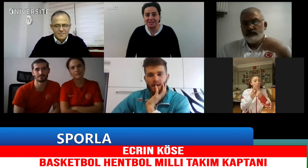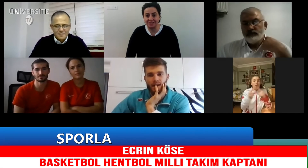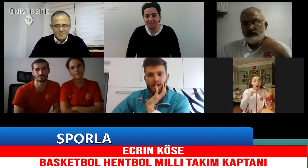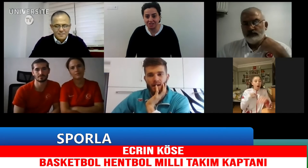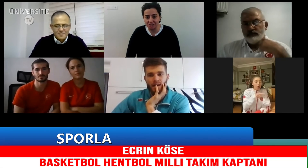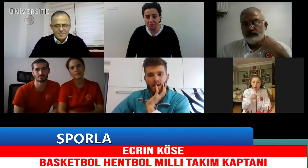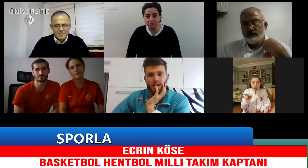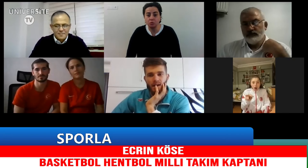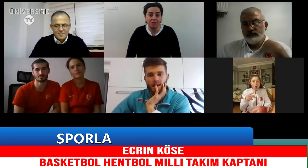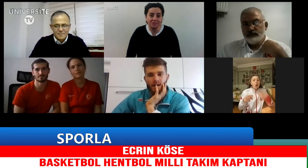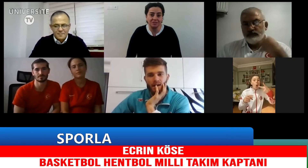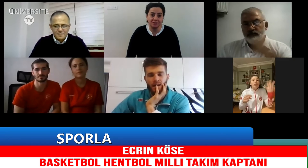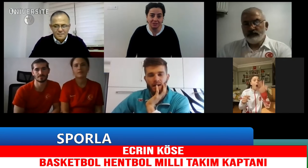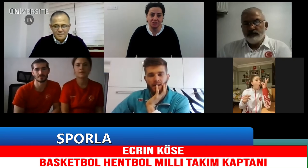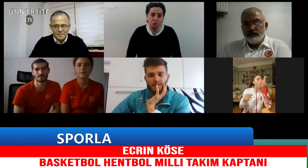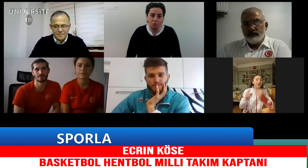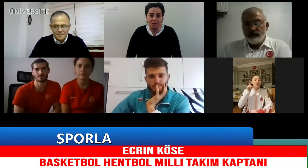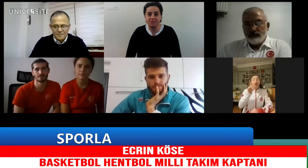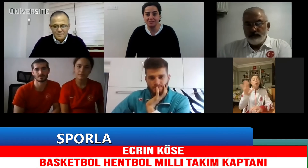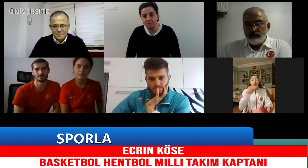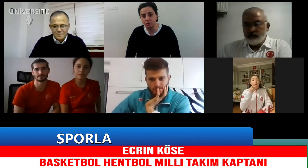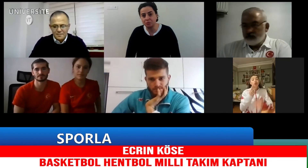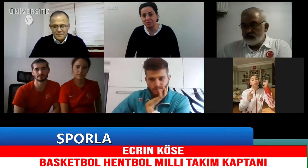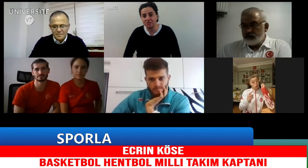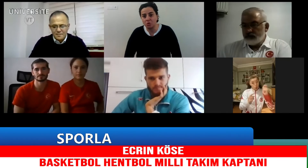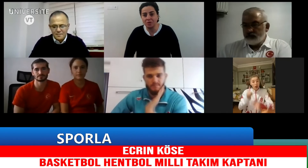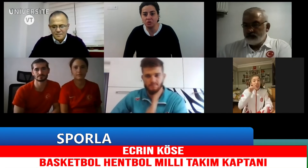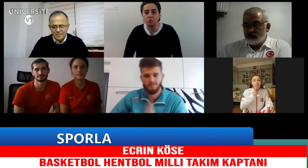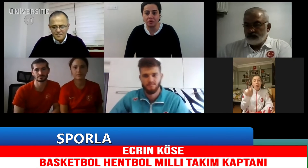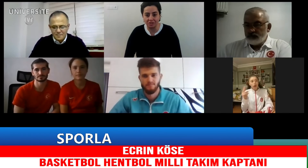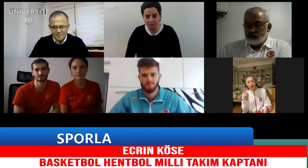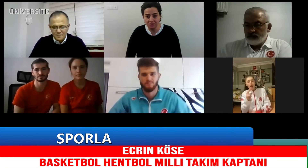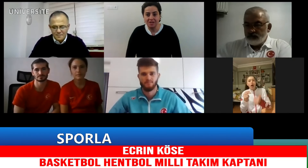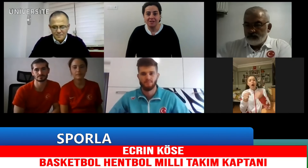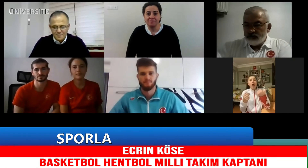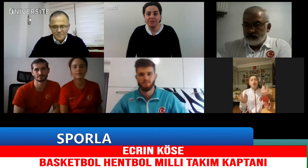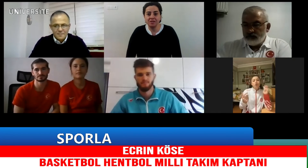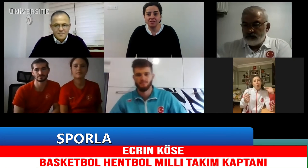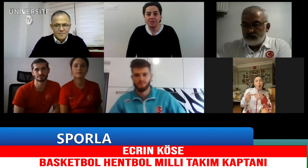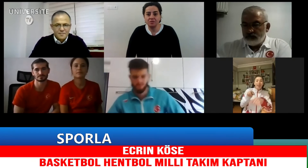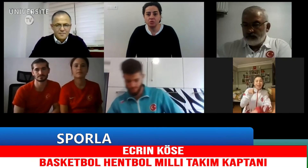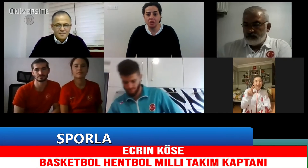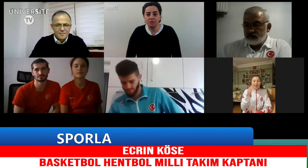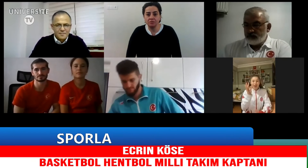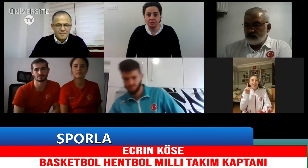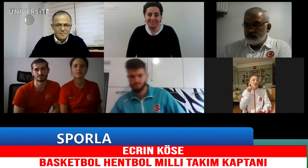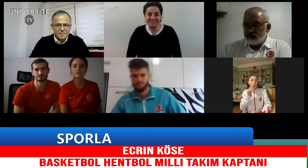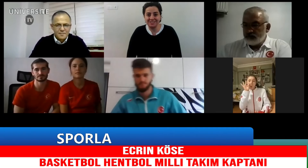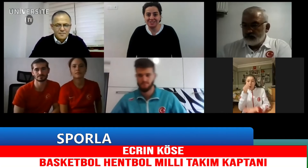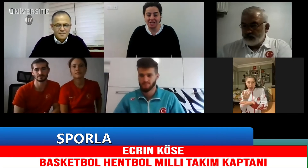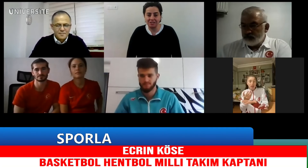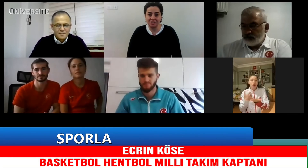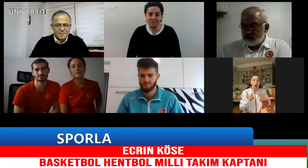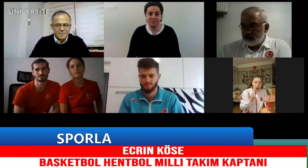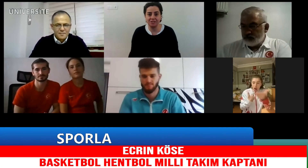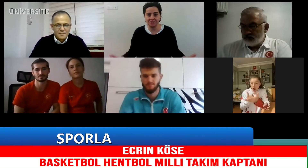gibi insanlarla karşılaşmak, duyanların içinde olmakla sarı toplumun içinde olmak çok farklı. Ve duyanların